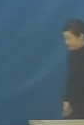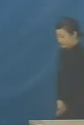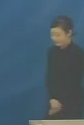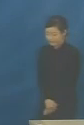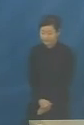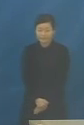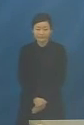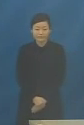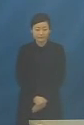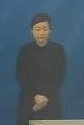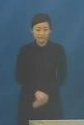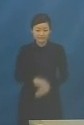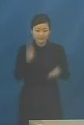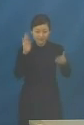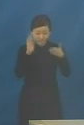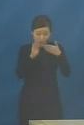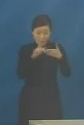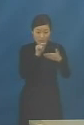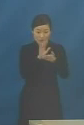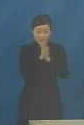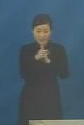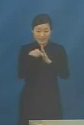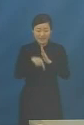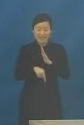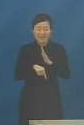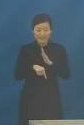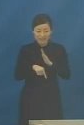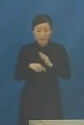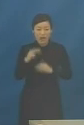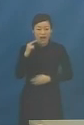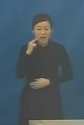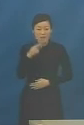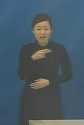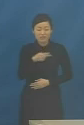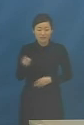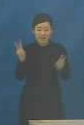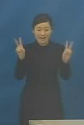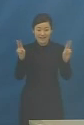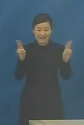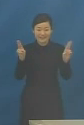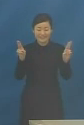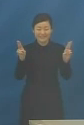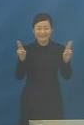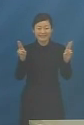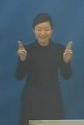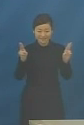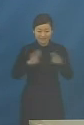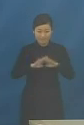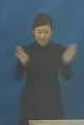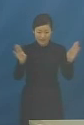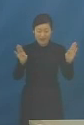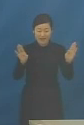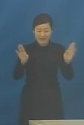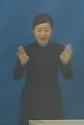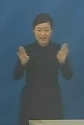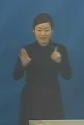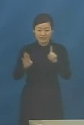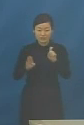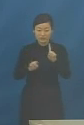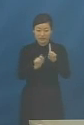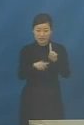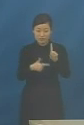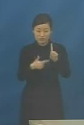aカニの松葉ガニの漁が解禁となります11月の6日が漁の解禁でありましたで